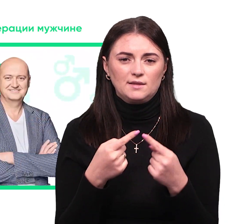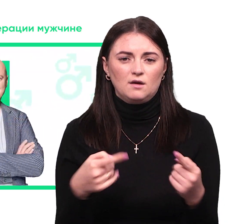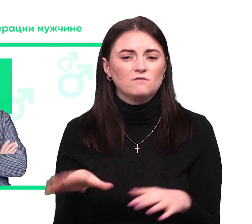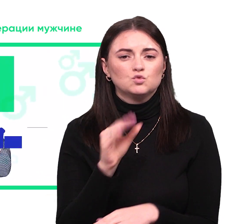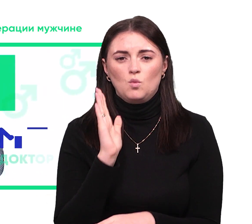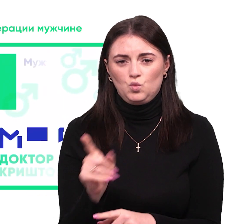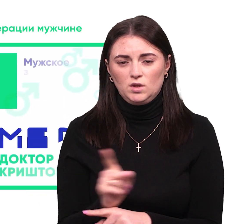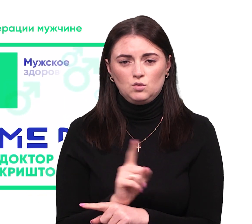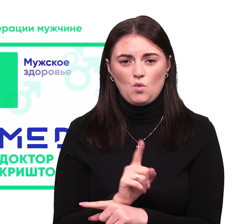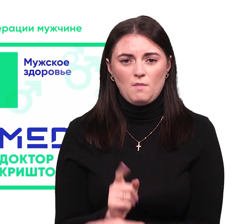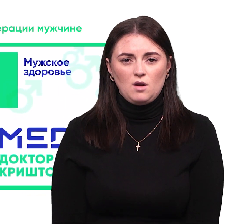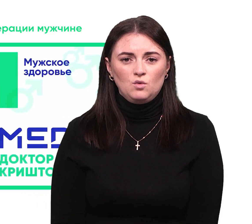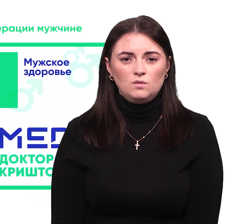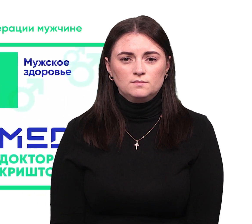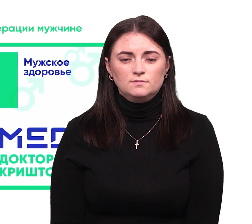будет нормально.